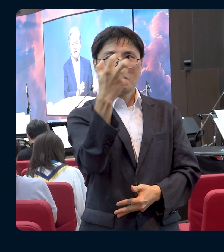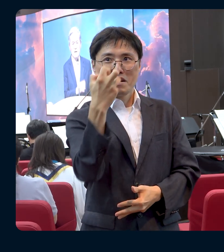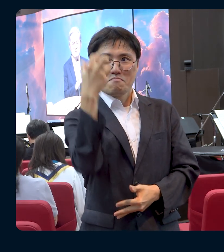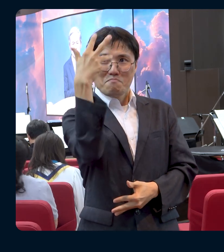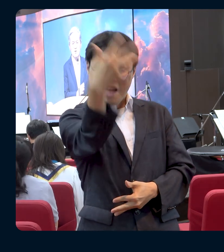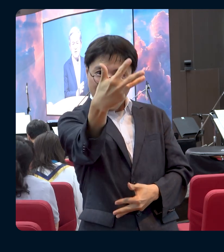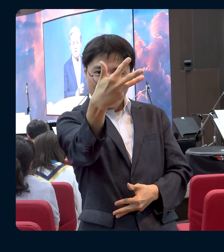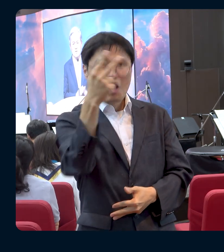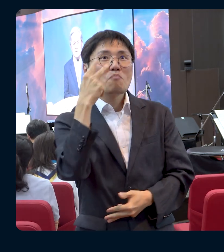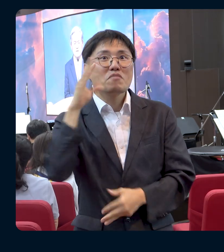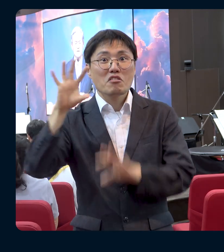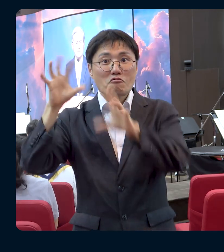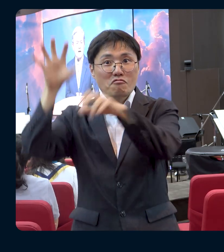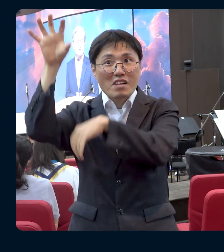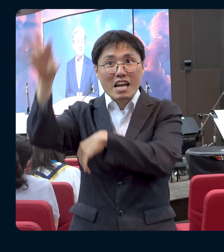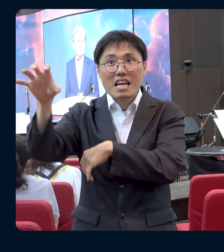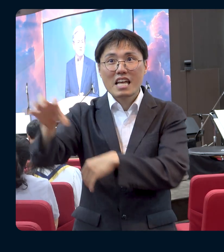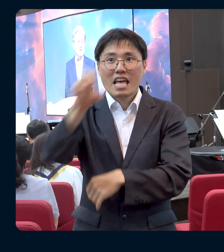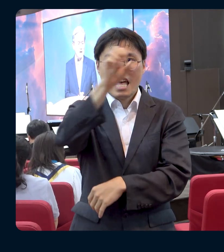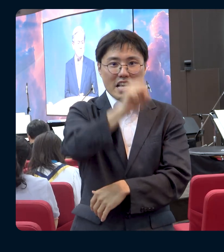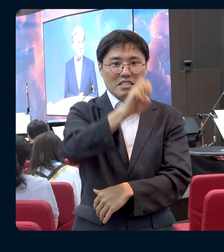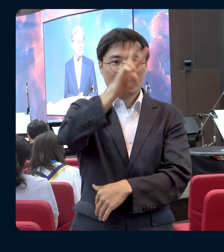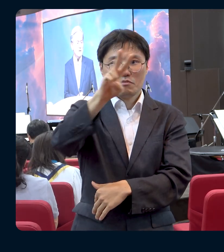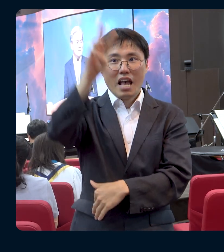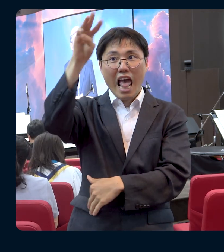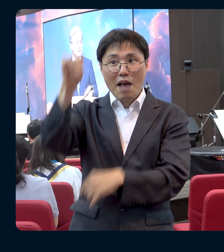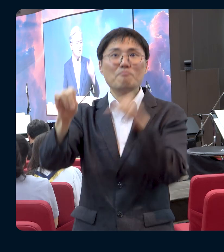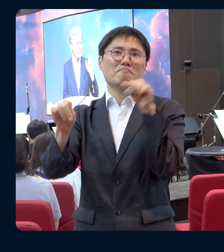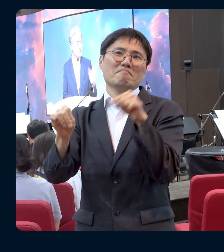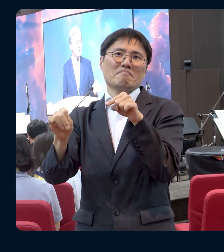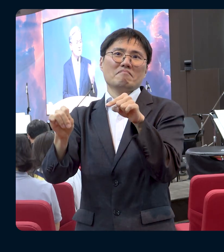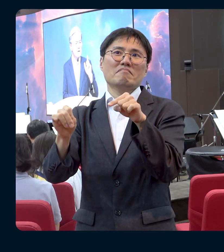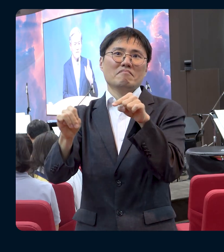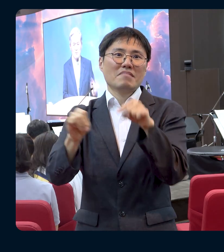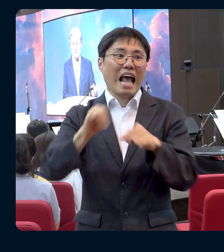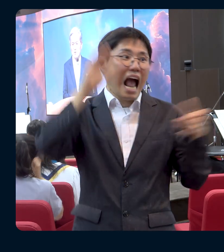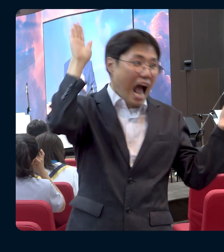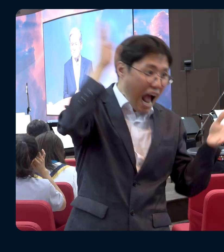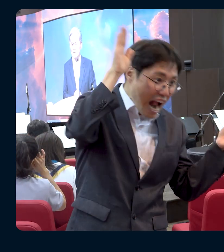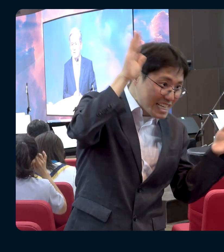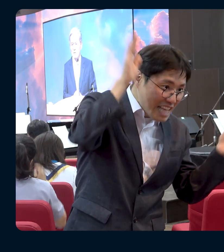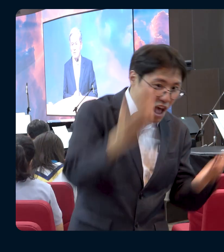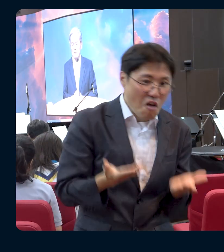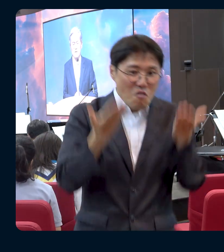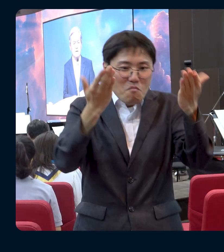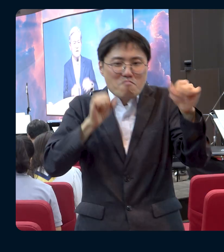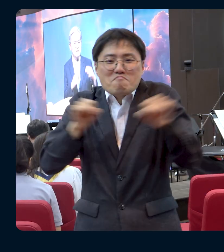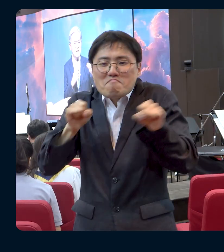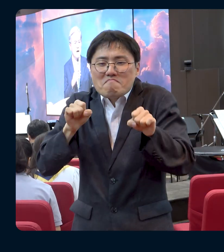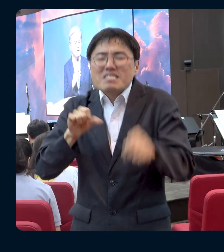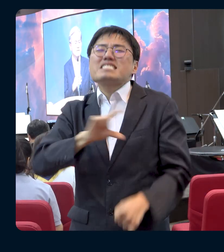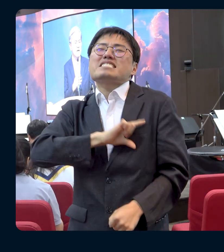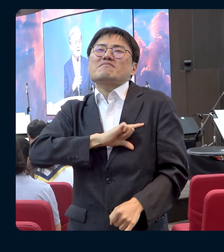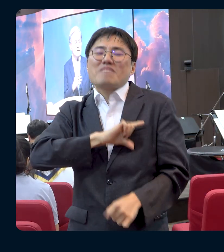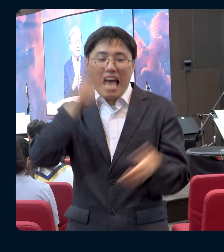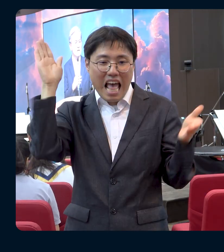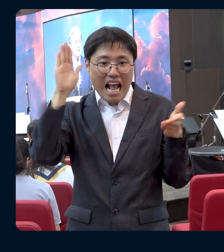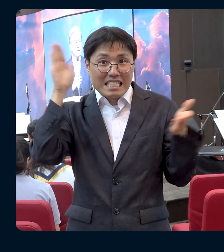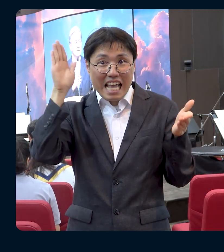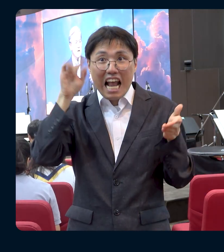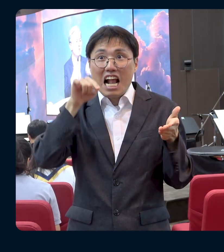1888년에 미국에서 있었던 SVM이라고 하는 Student Volunteer Movement라고 하는 겁니다. 그러니까